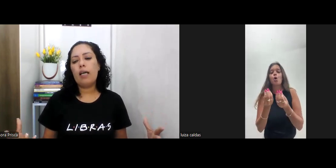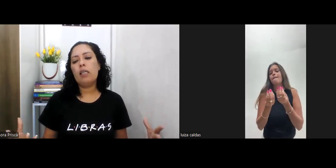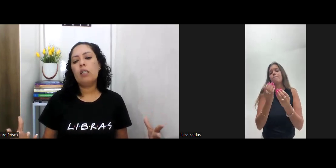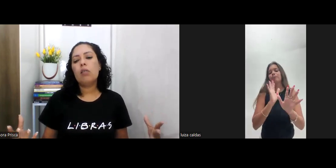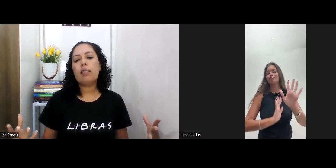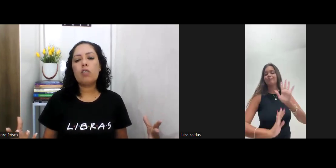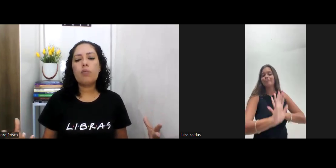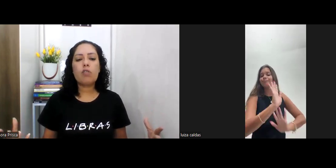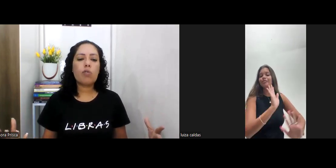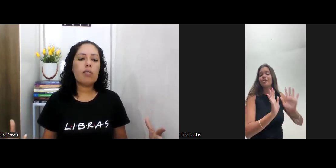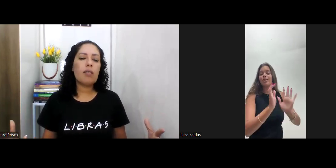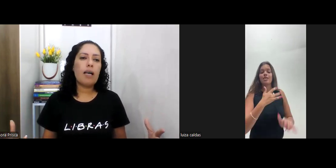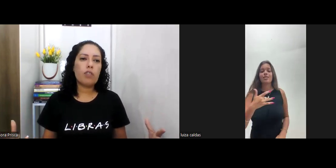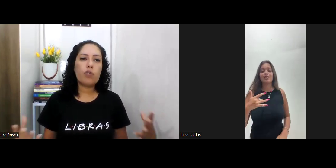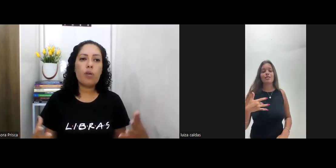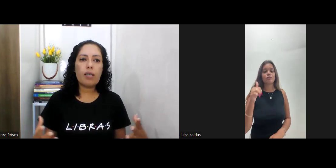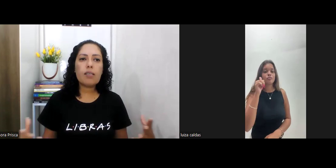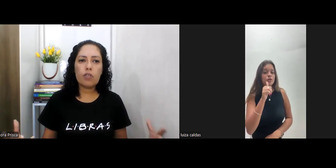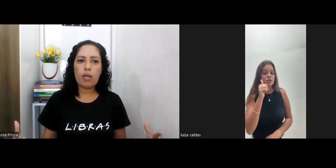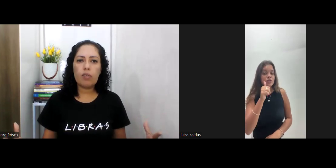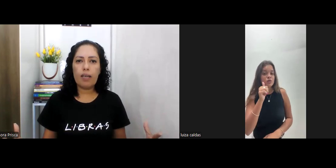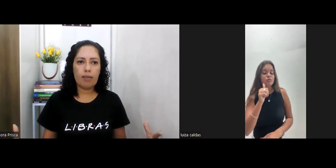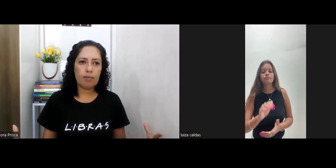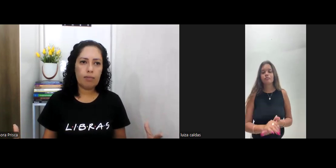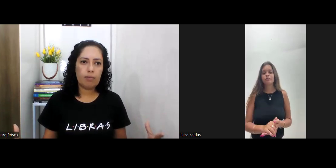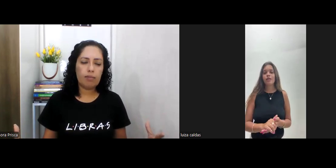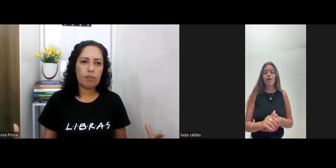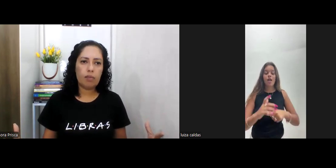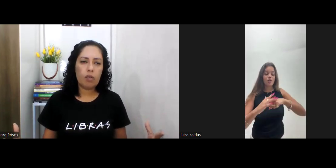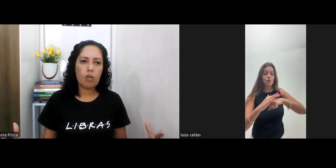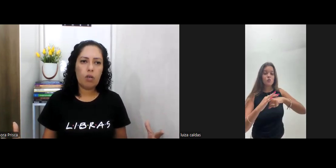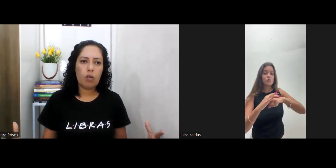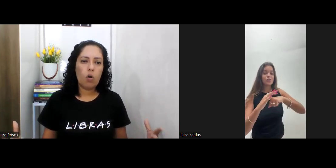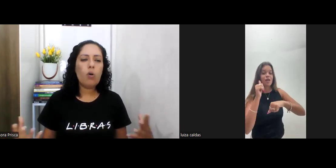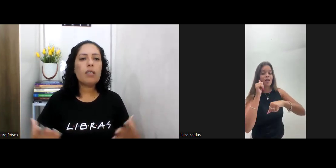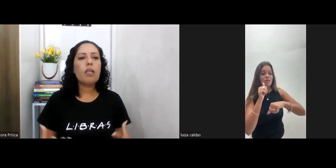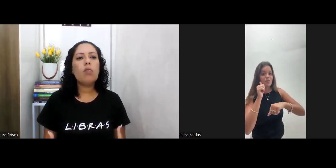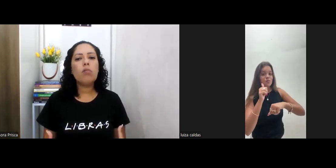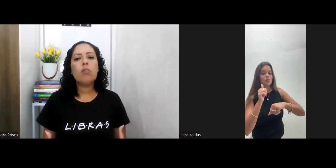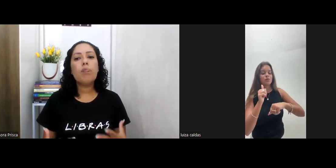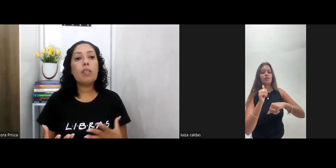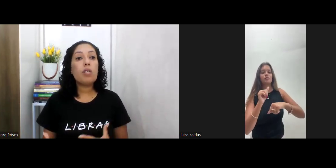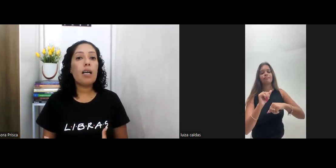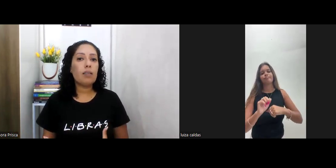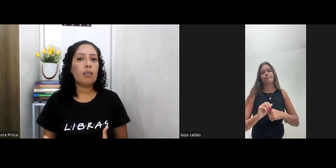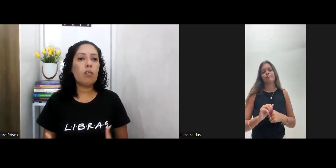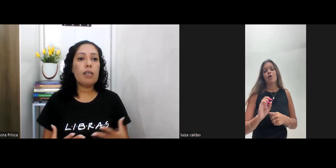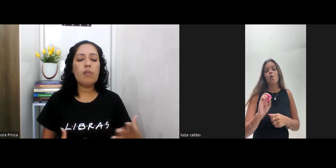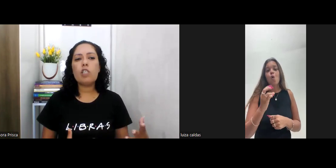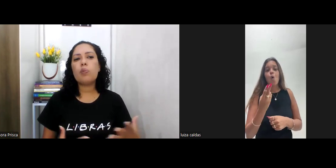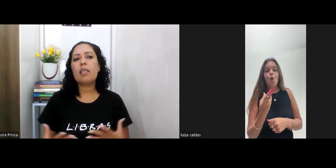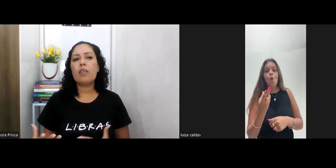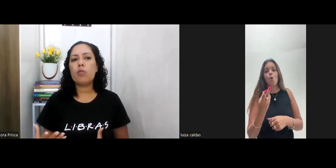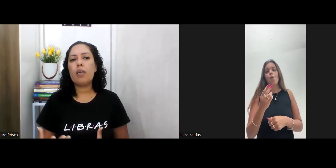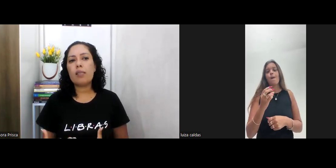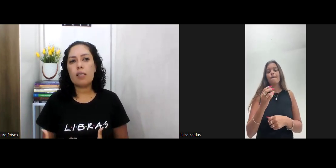pode dar um atendimento de qualidade às doenças da mulher? Ou então, um pediatra, como é que ele